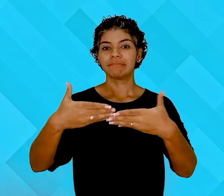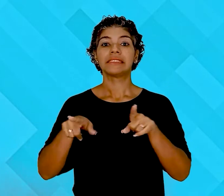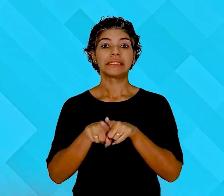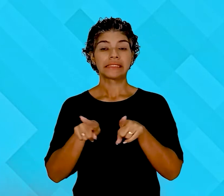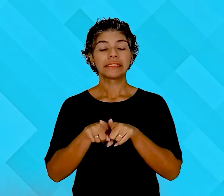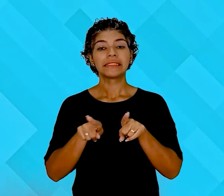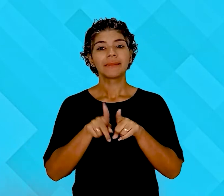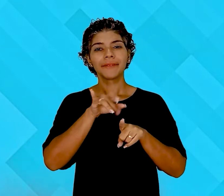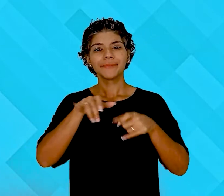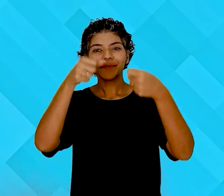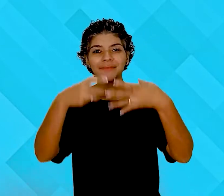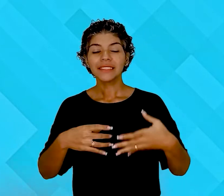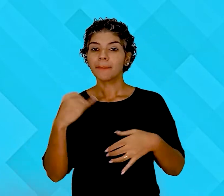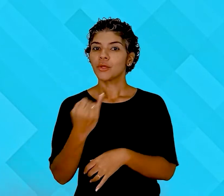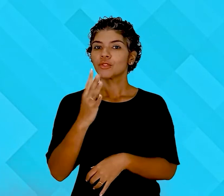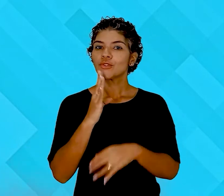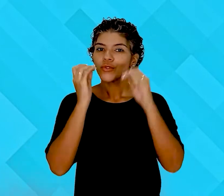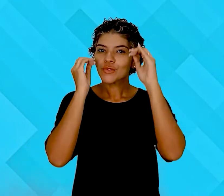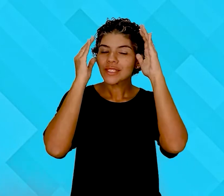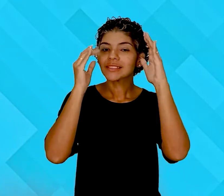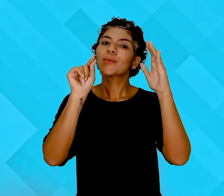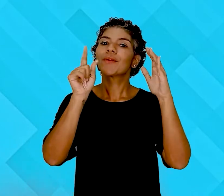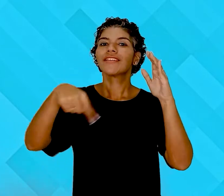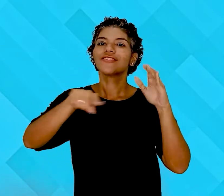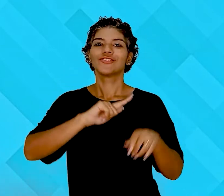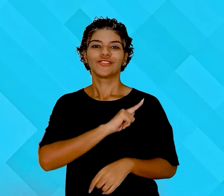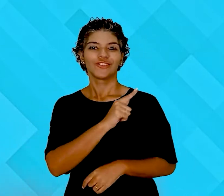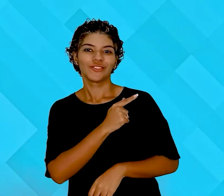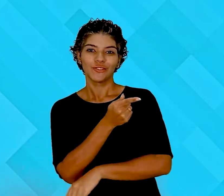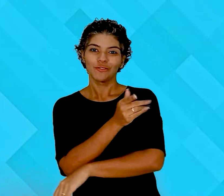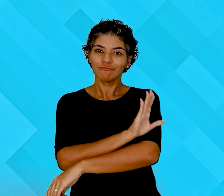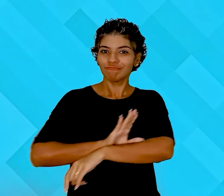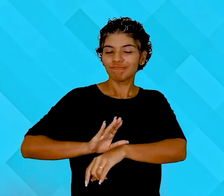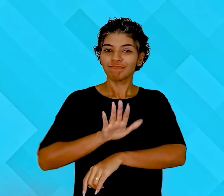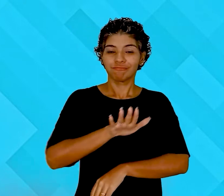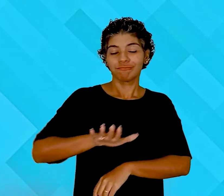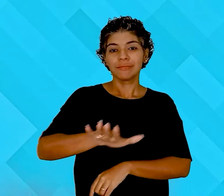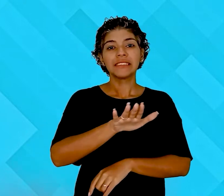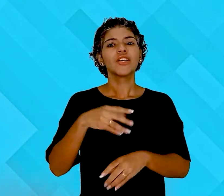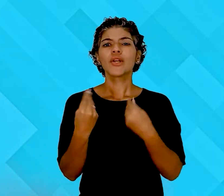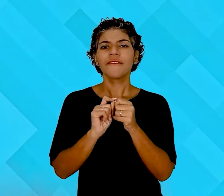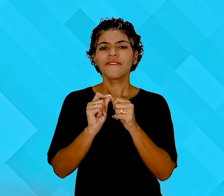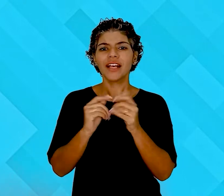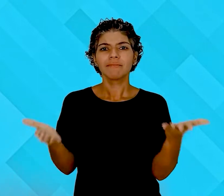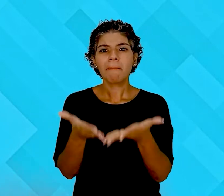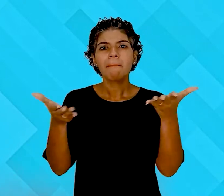do conhecimento desse campo por parte de produtores e gestores culturais e como eles podem aplicá-los para engajar suas produções.